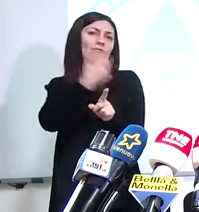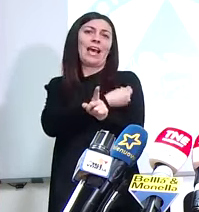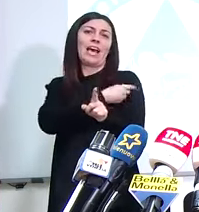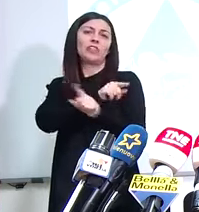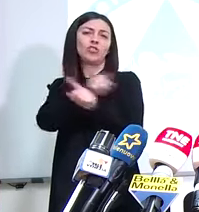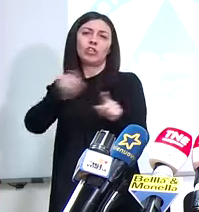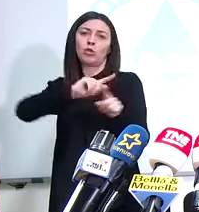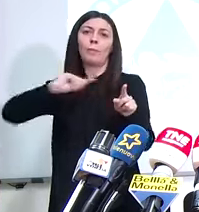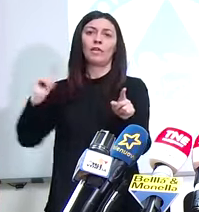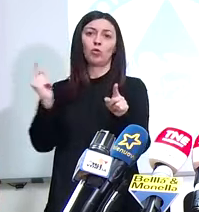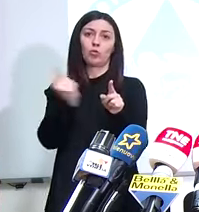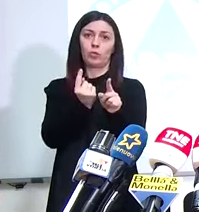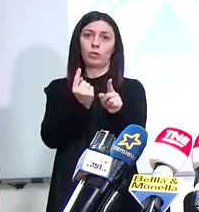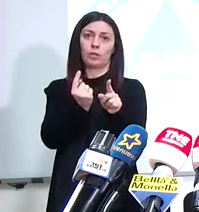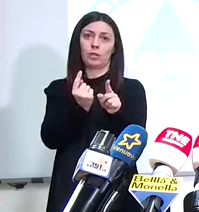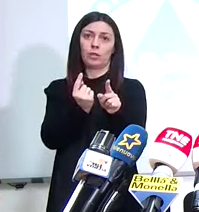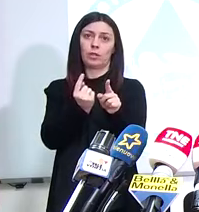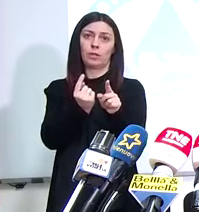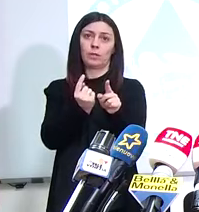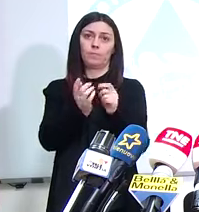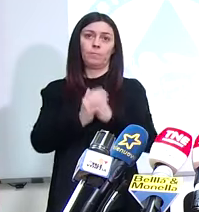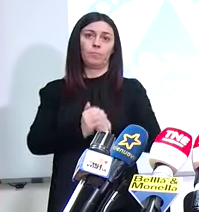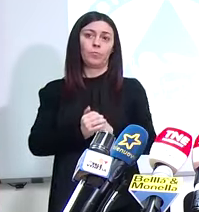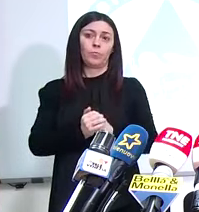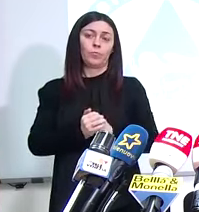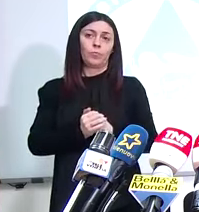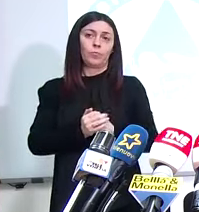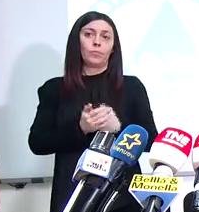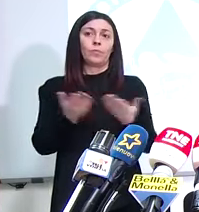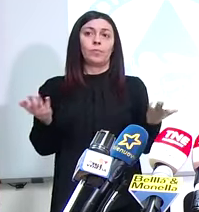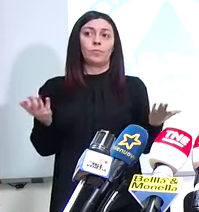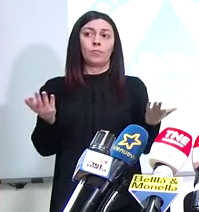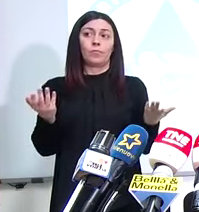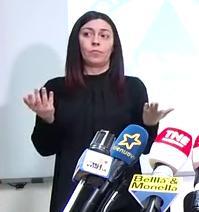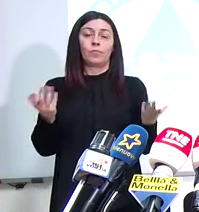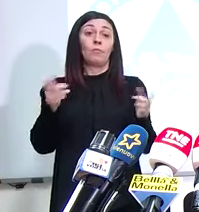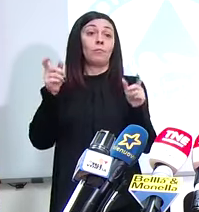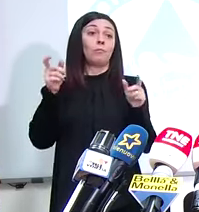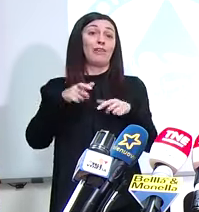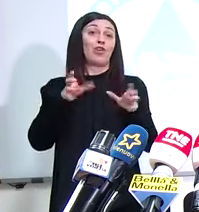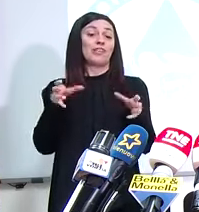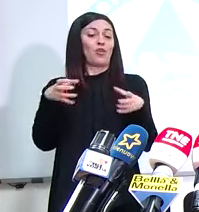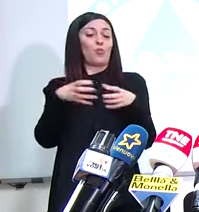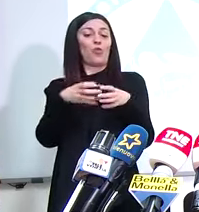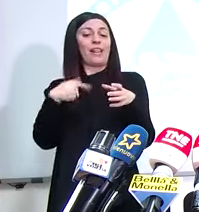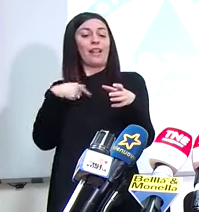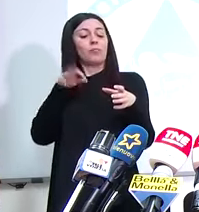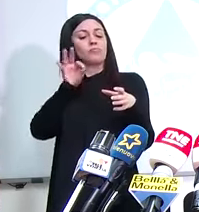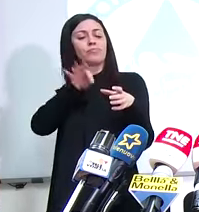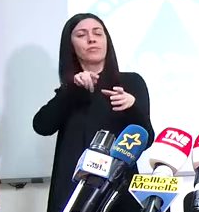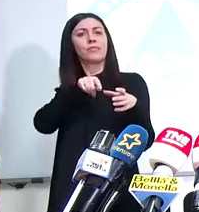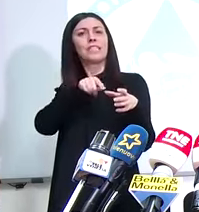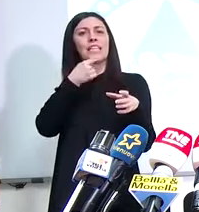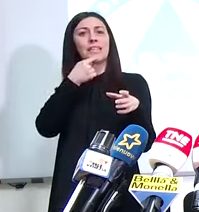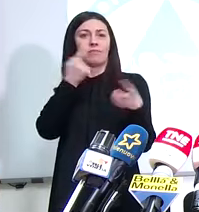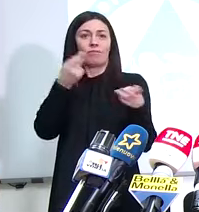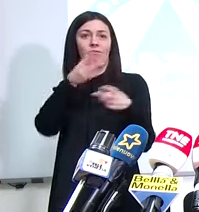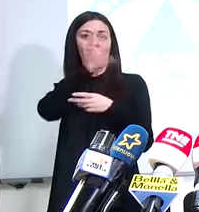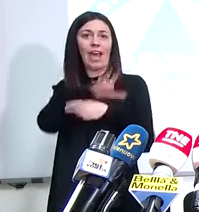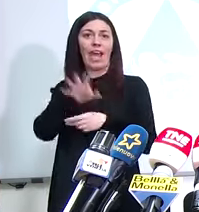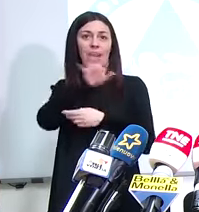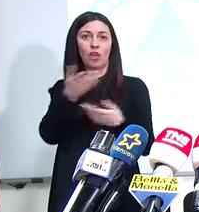la mia come si può dire la mia comunità di riferimento si chiama veneto ci sono i veneti